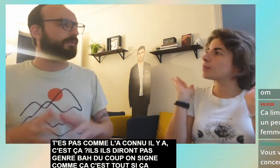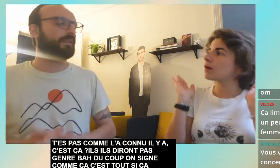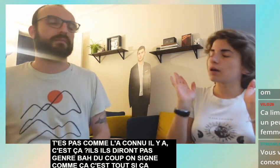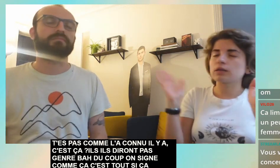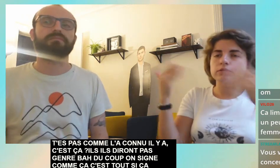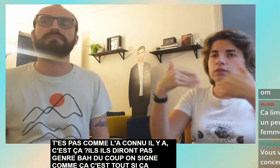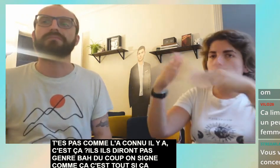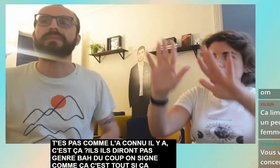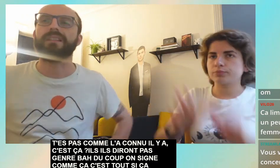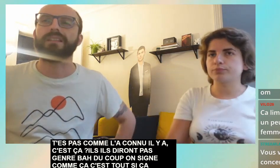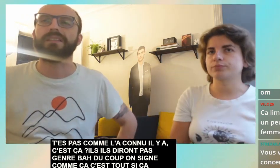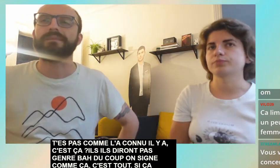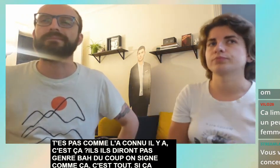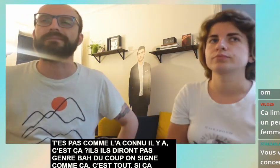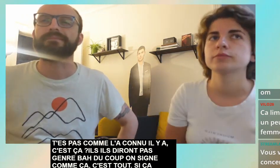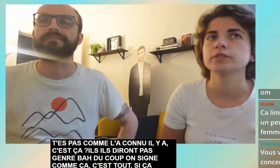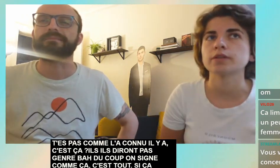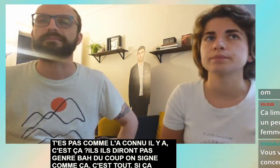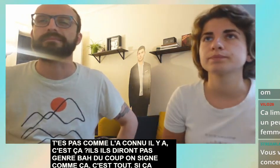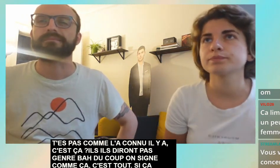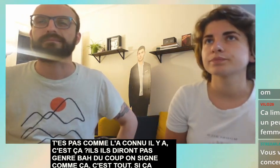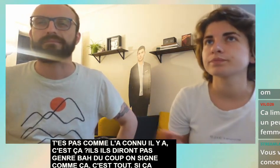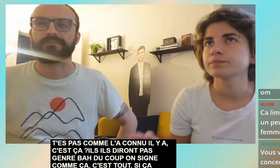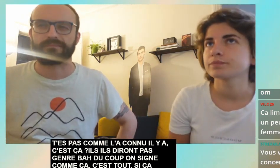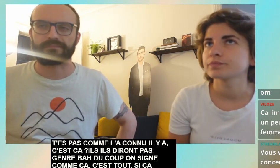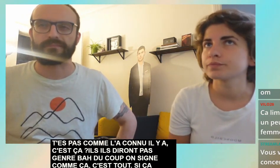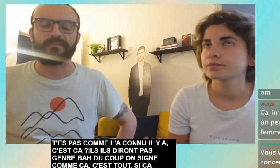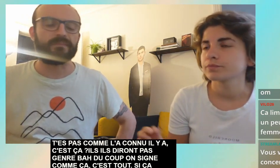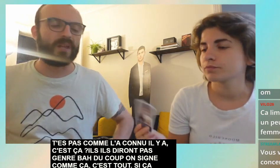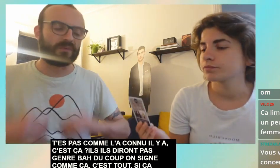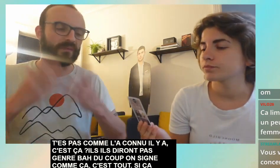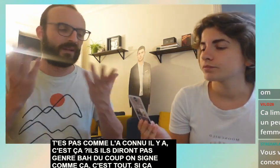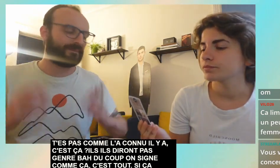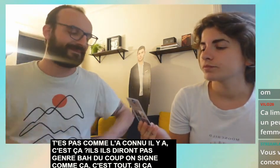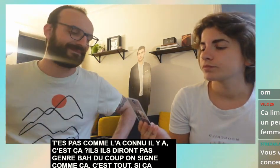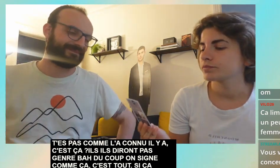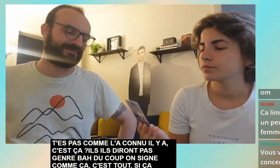pas, voilà. voilà, tu hop. C'est ça. Donc voilà.